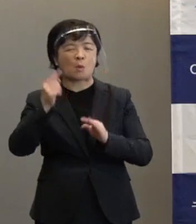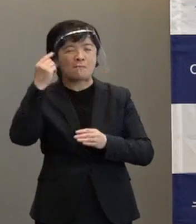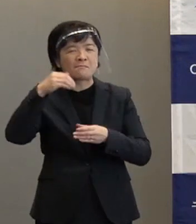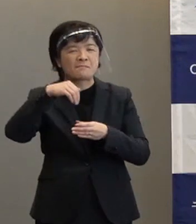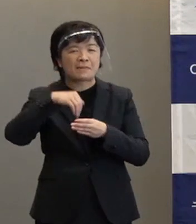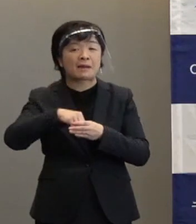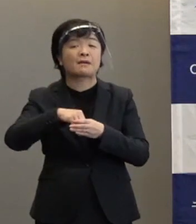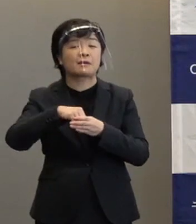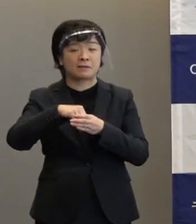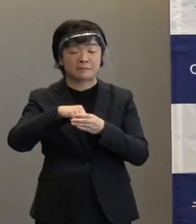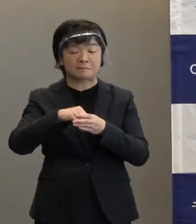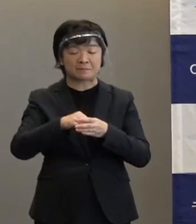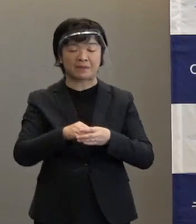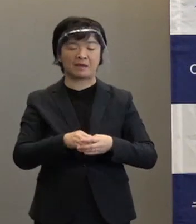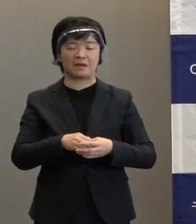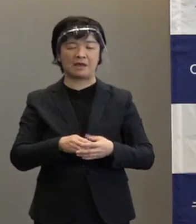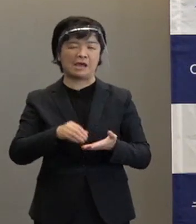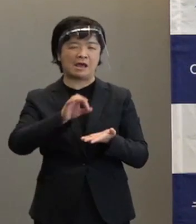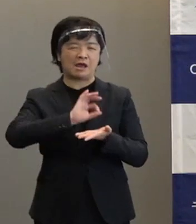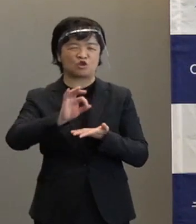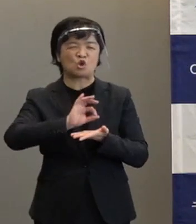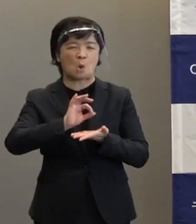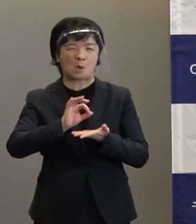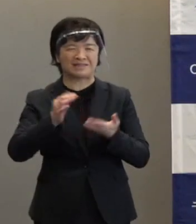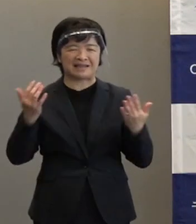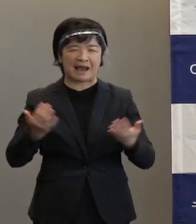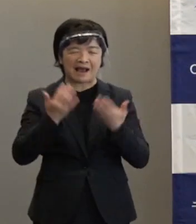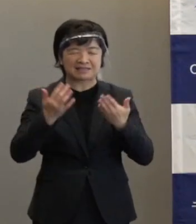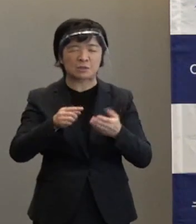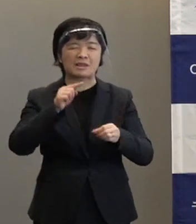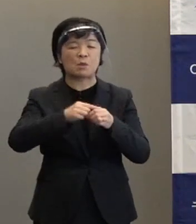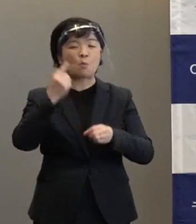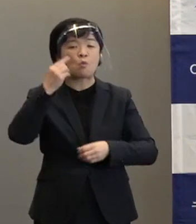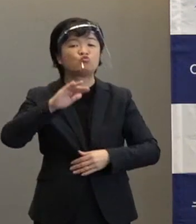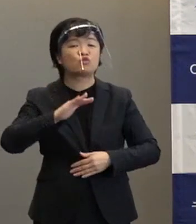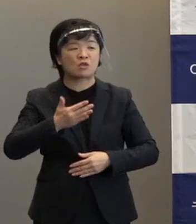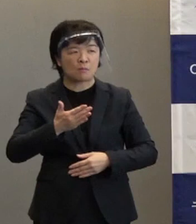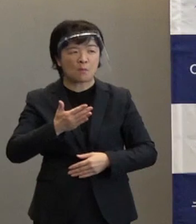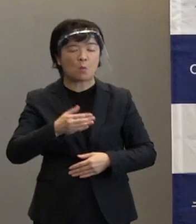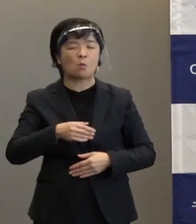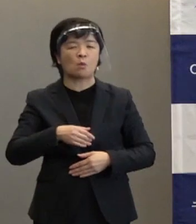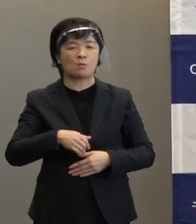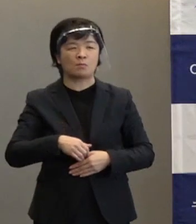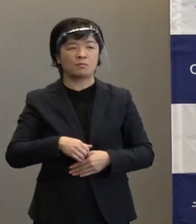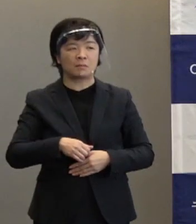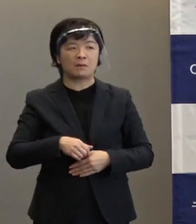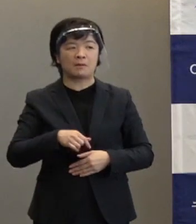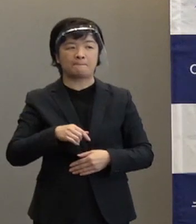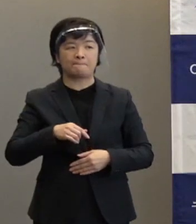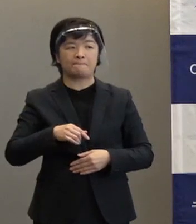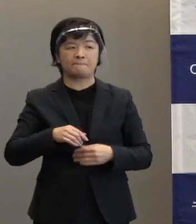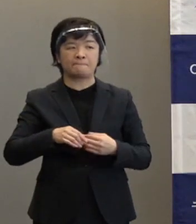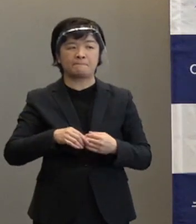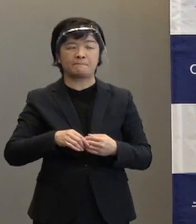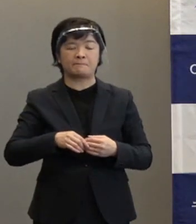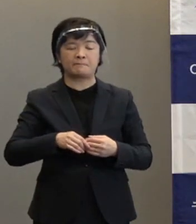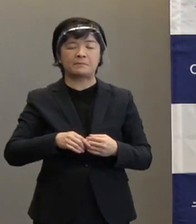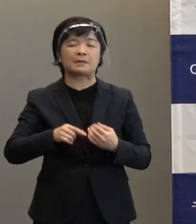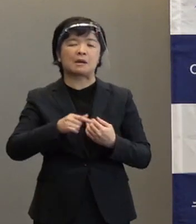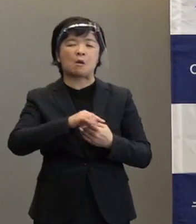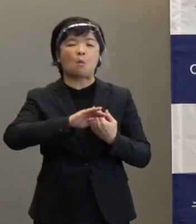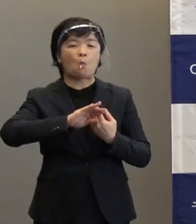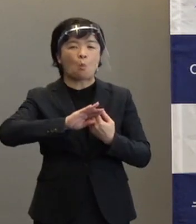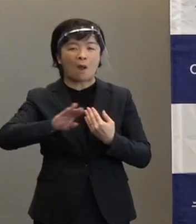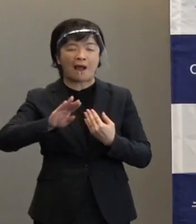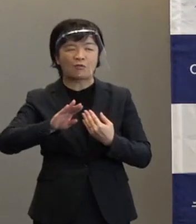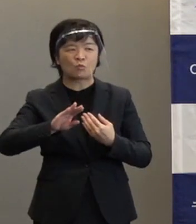的で発行するともあるんですけれども、確認店と認証店、20% で同じ食事券もあるんですが、ちょっとそこに確認店と認証店で